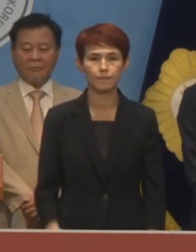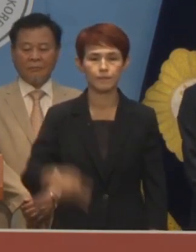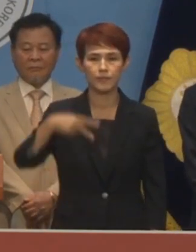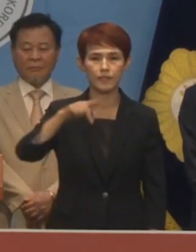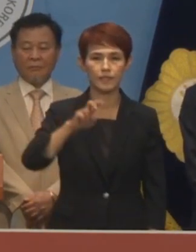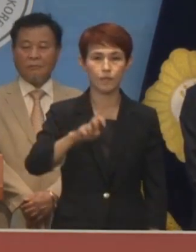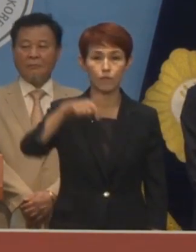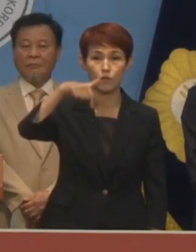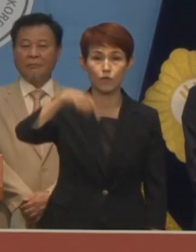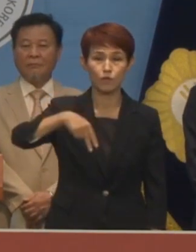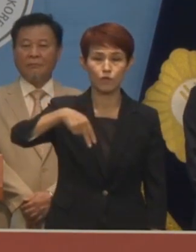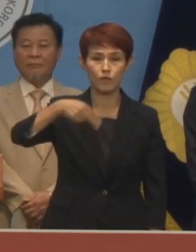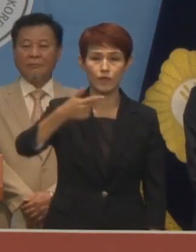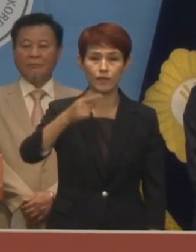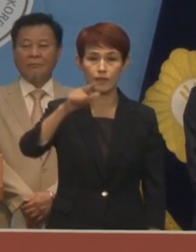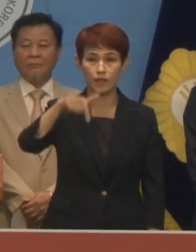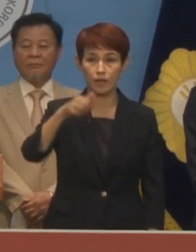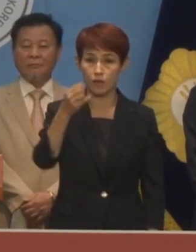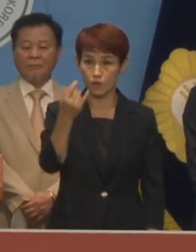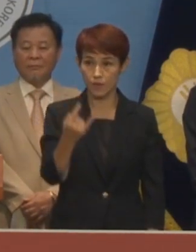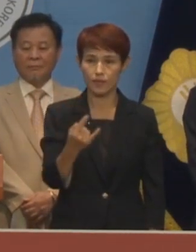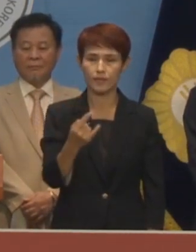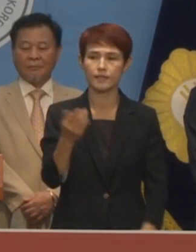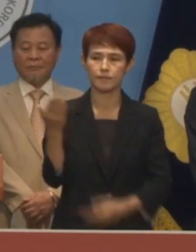삼균학회의 이시종 학술이사입니다.